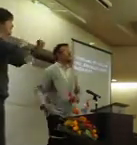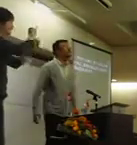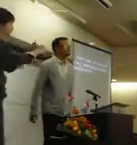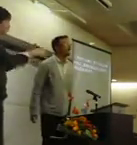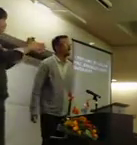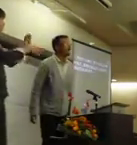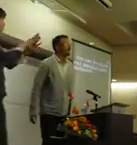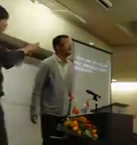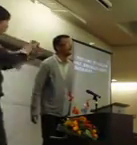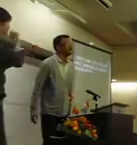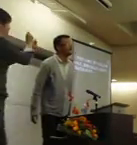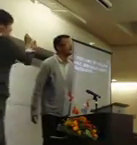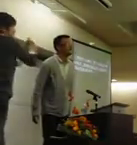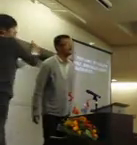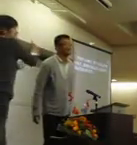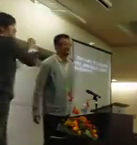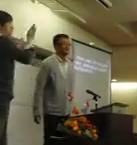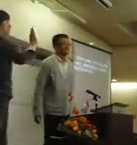その人牧師よ